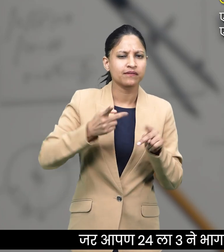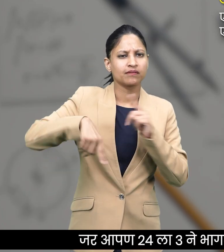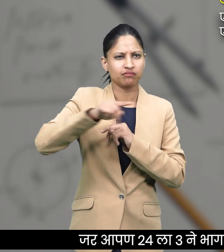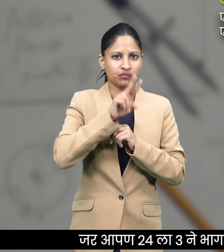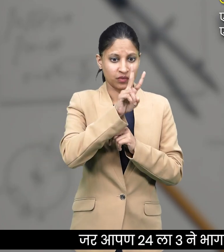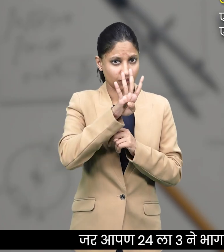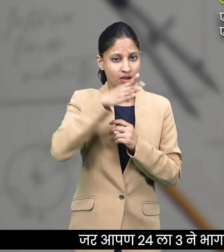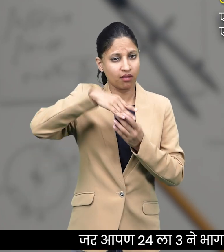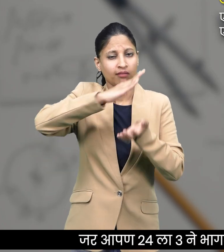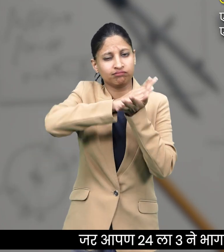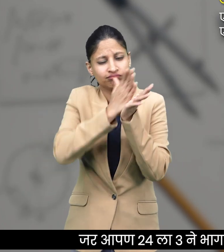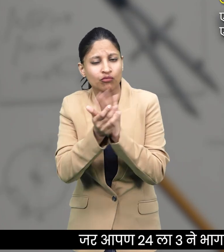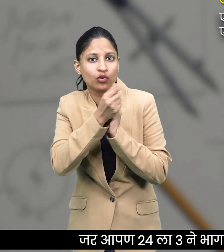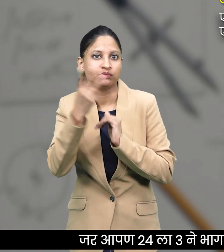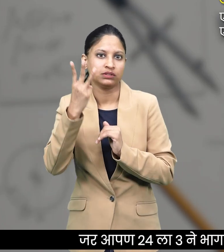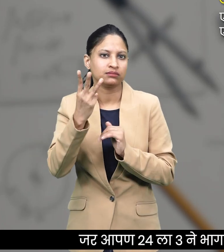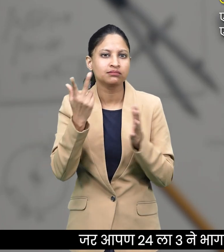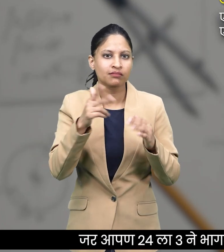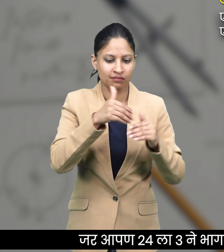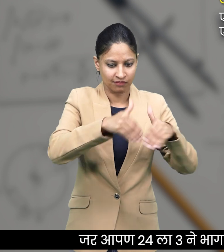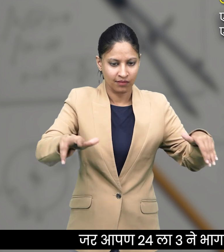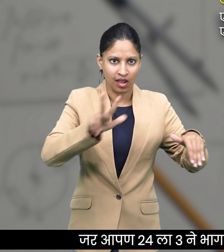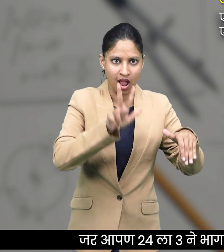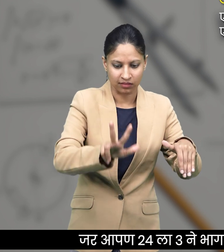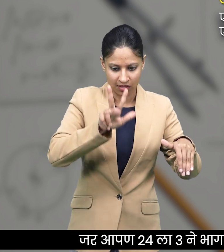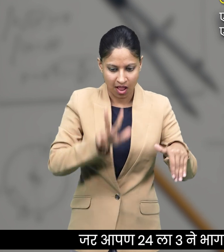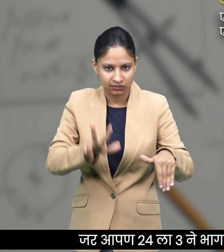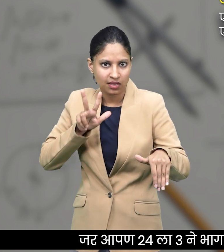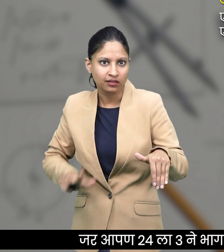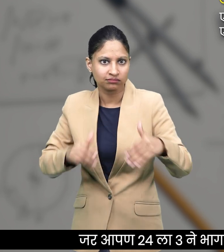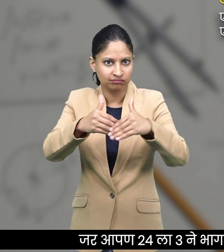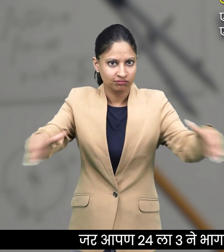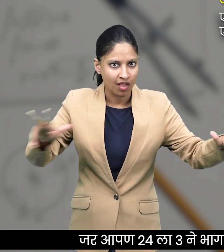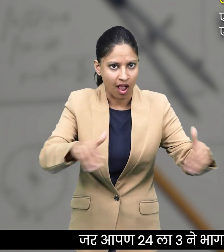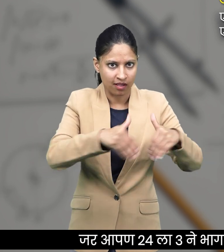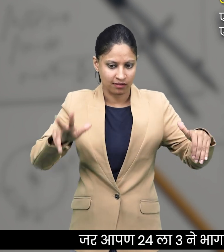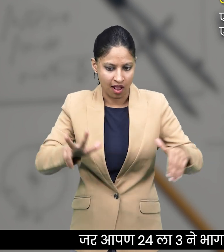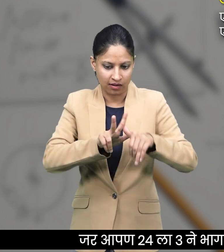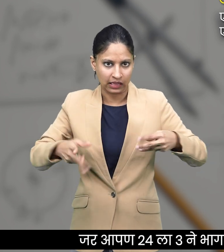जर आपण 24 ला 3 ने भागले तर आपल्याला प्रत्येक ओळीत 8 मिळतील.